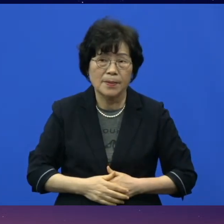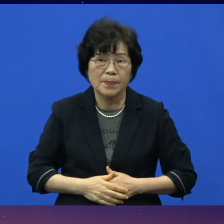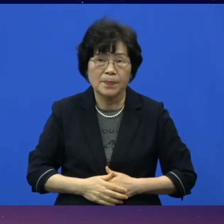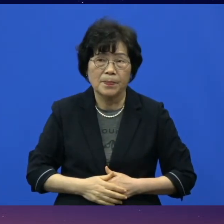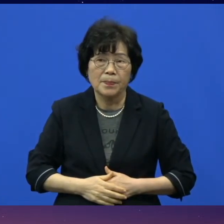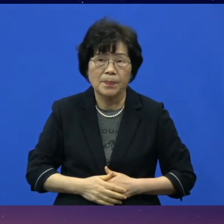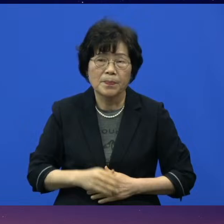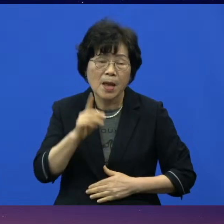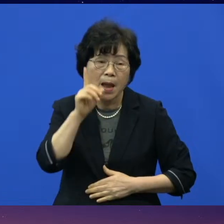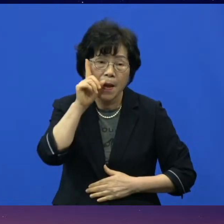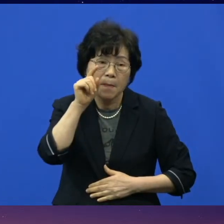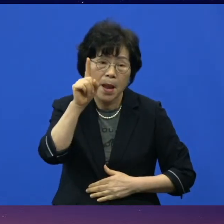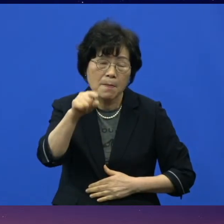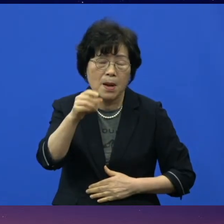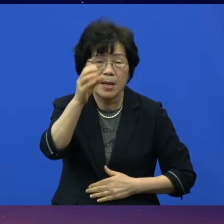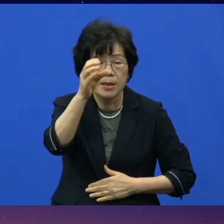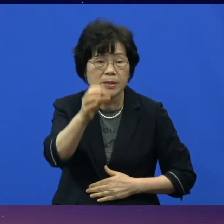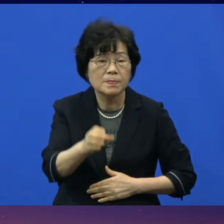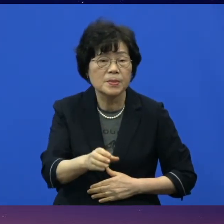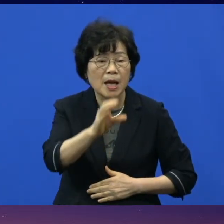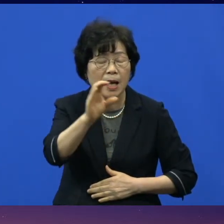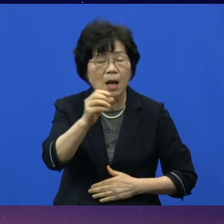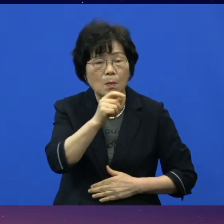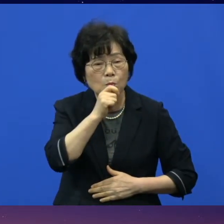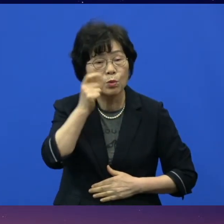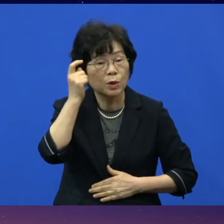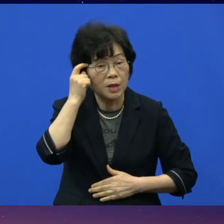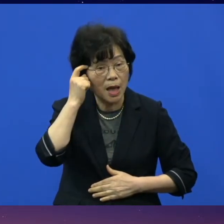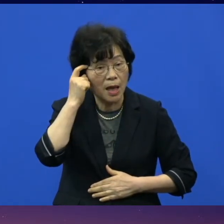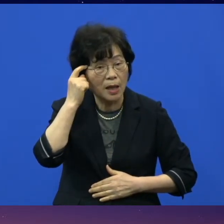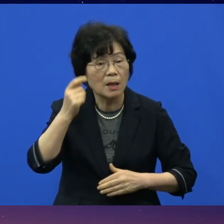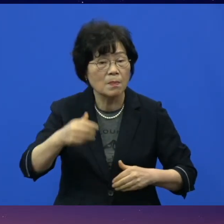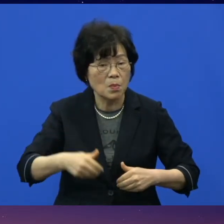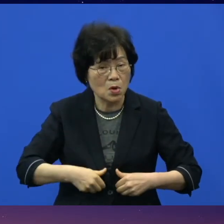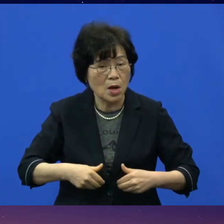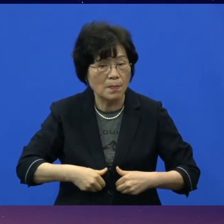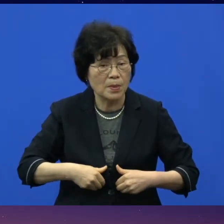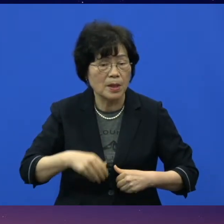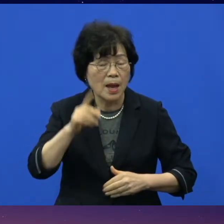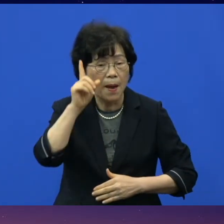여러분, 매일 십자가를 묵상하셔야 돼요. 우리는 매일 십자가가 필요해요.